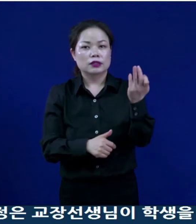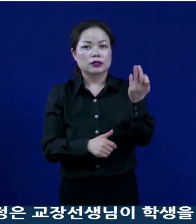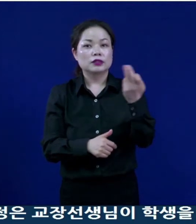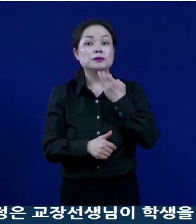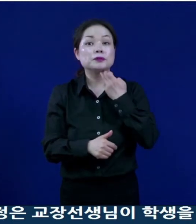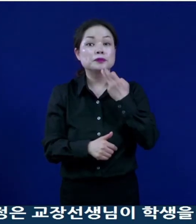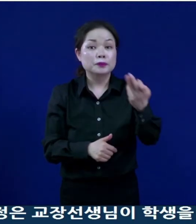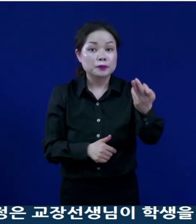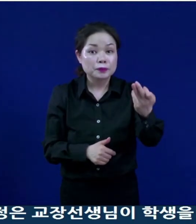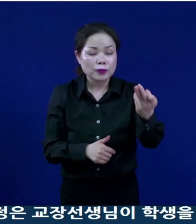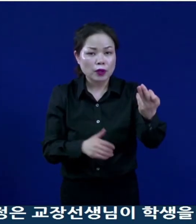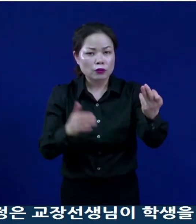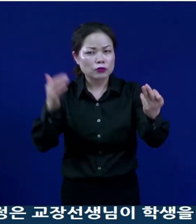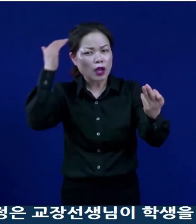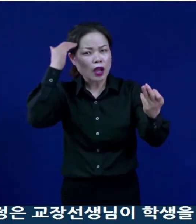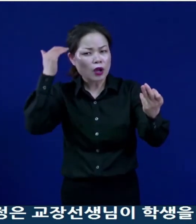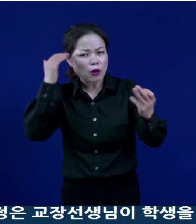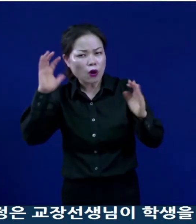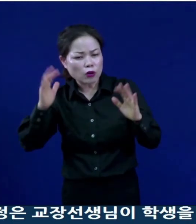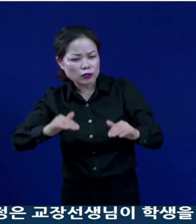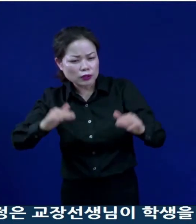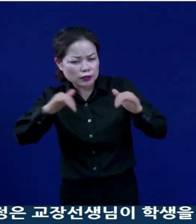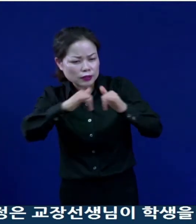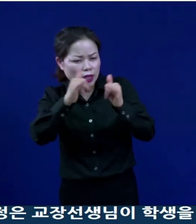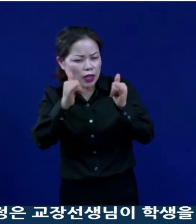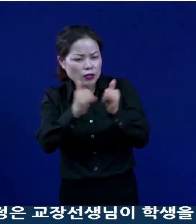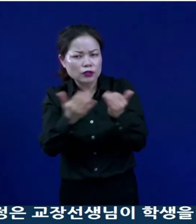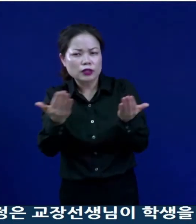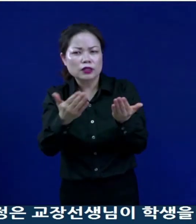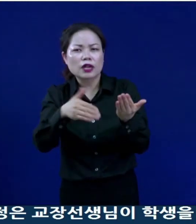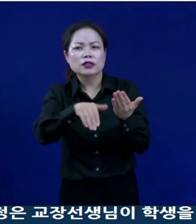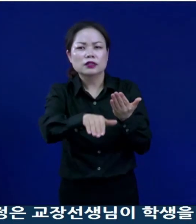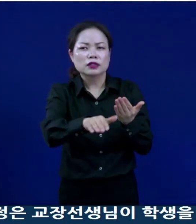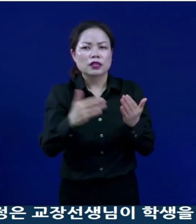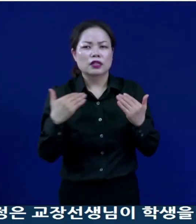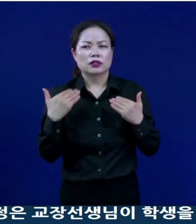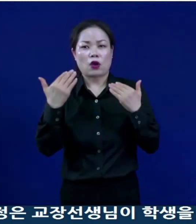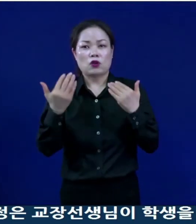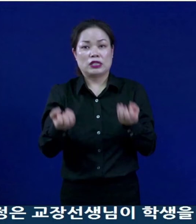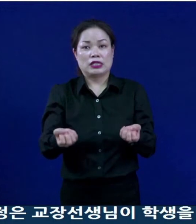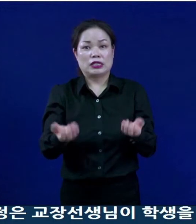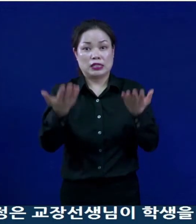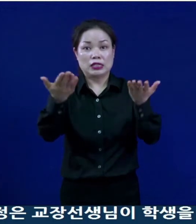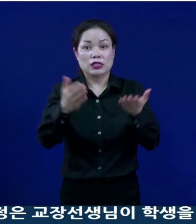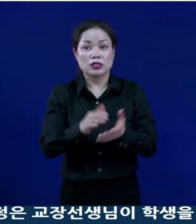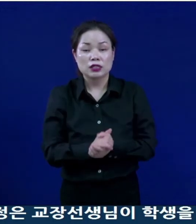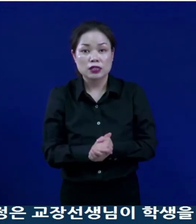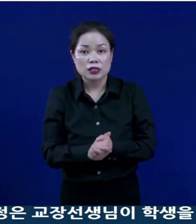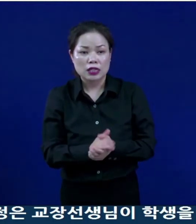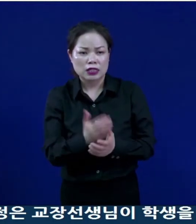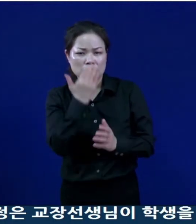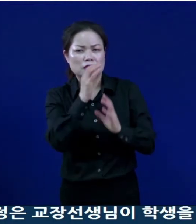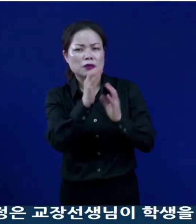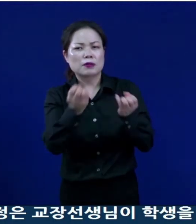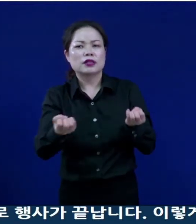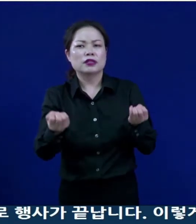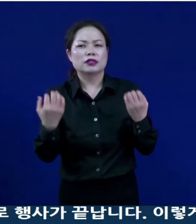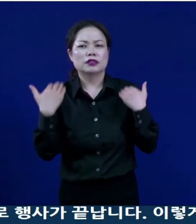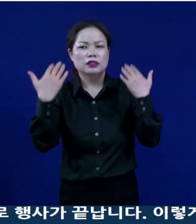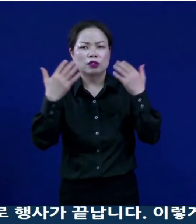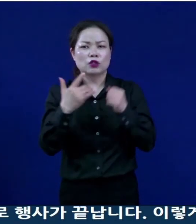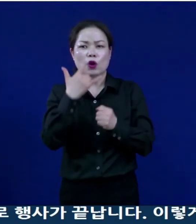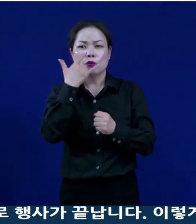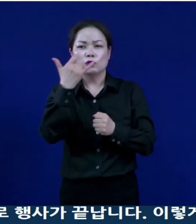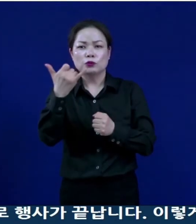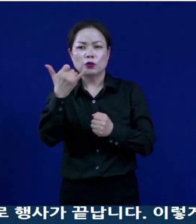되면 우리나라에서는 어른이 되어서 사회에 진출하는 것을 성인식으로 하지만 이스라엘의 성인식은 부모의